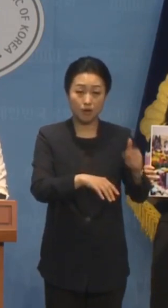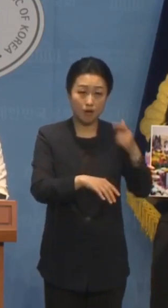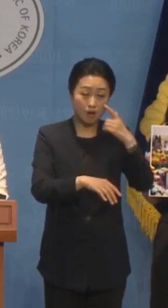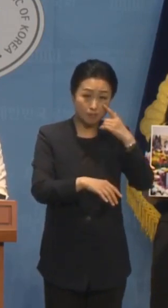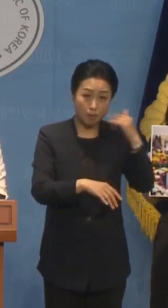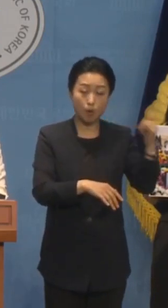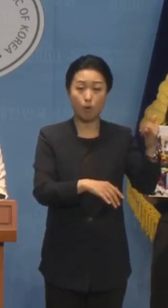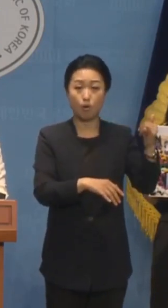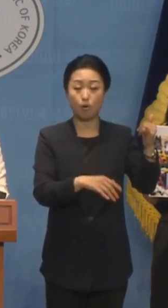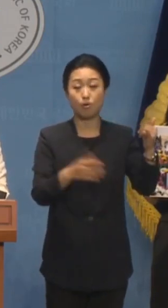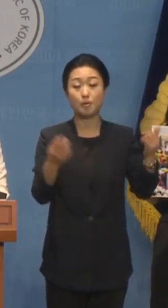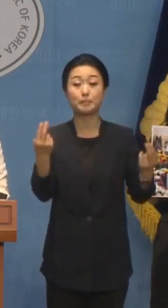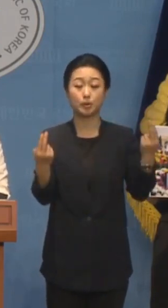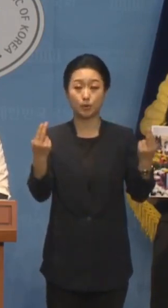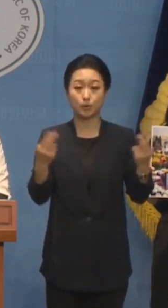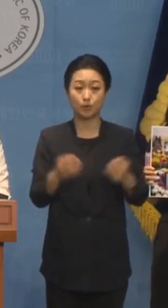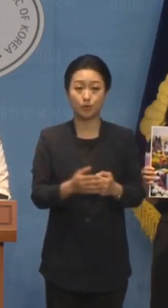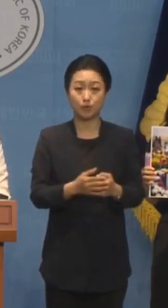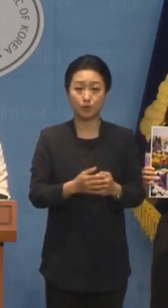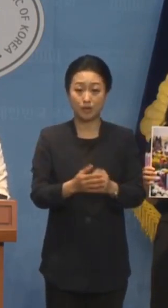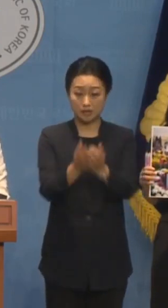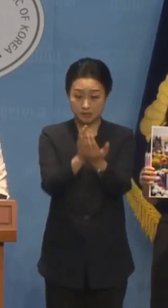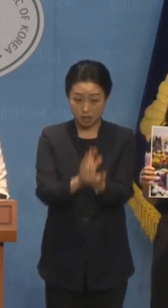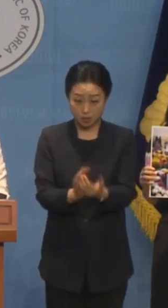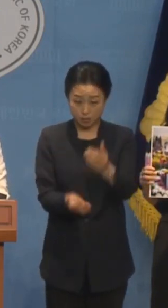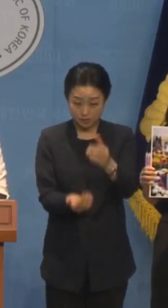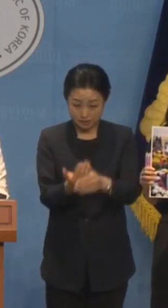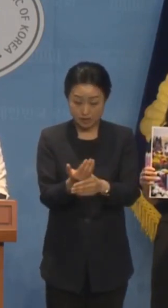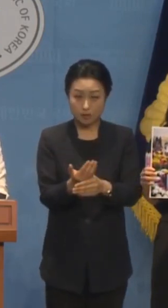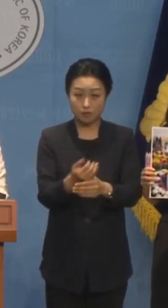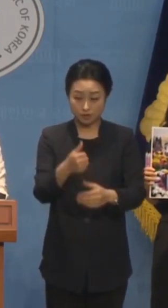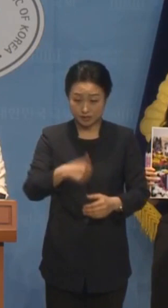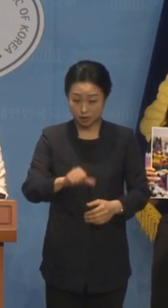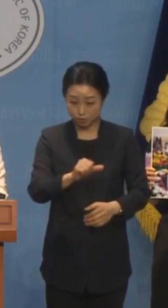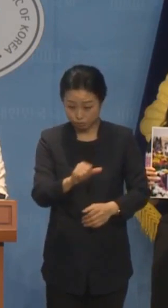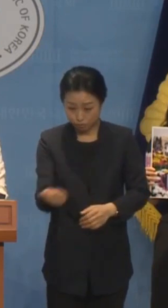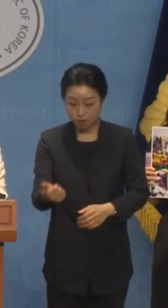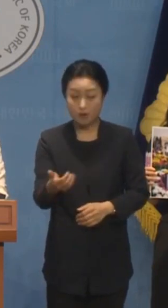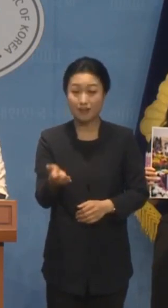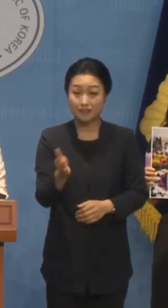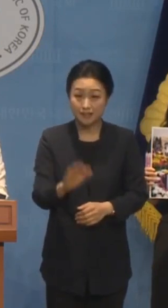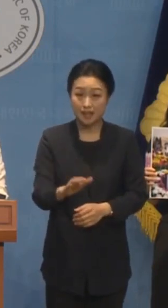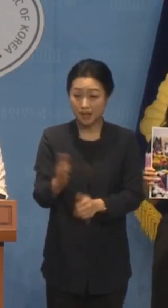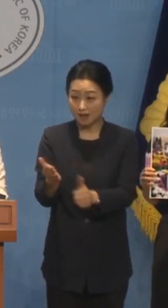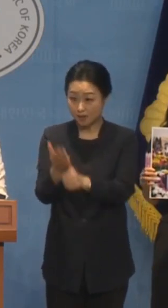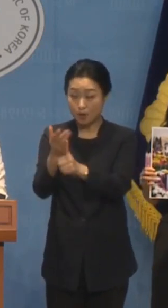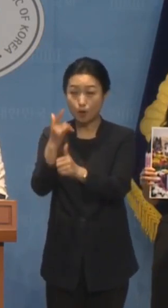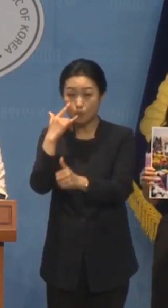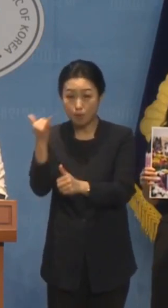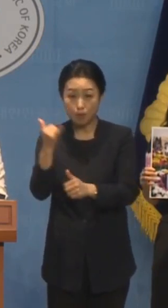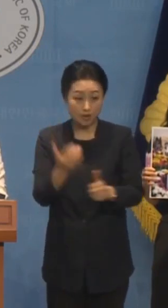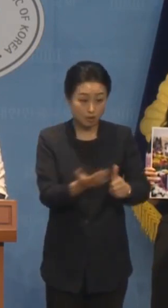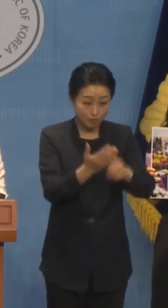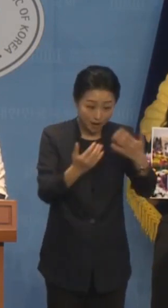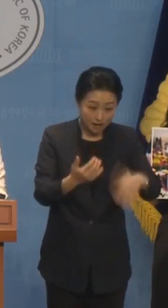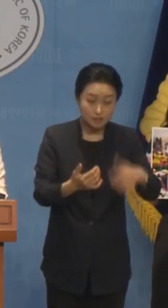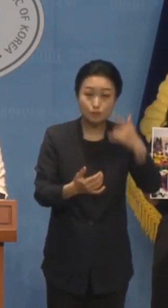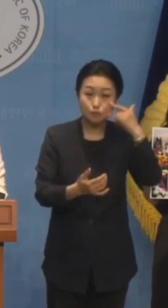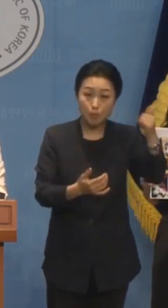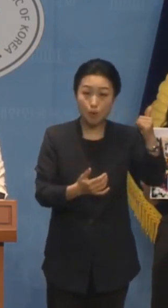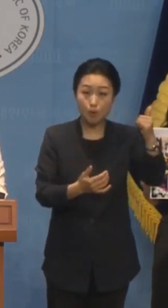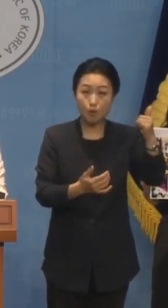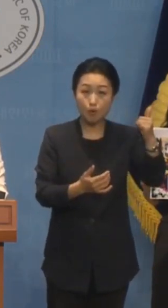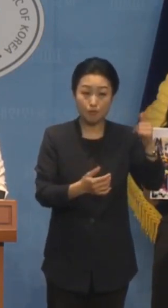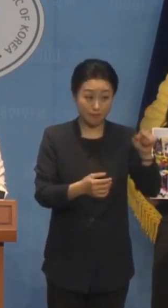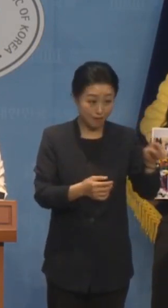엄마가 있었습니다. 아이는 세월호로 떠났고, 그런데 아이에게 들어오는 보험금을 그 아이를